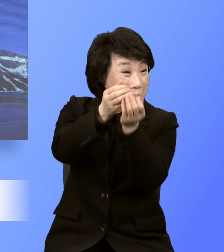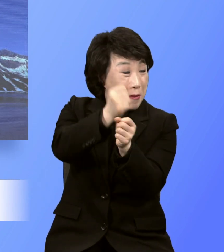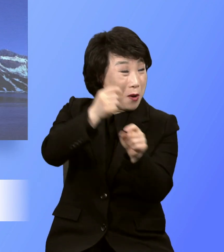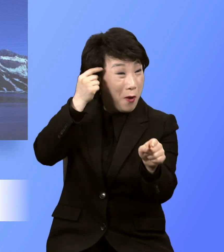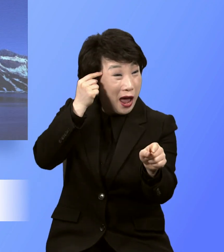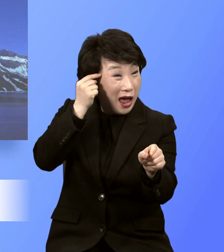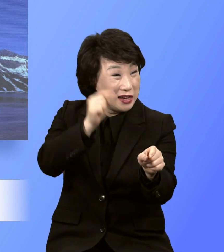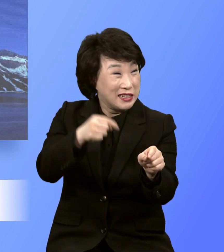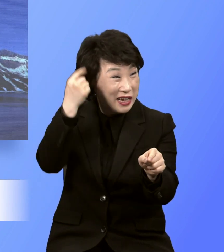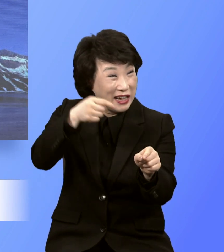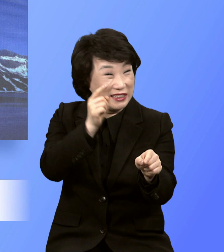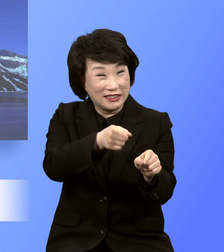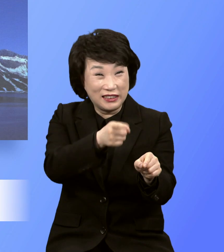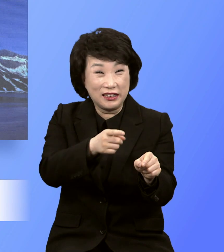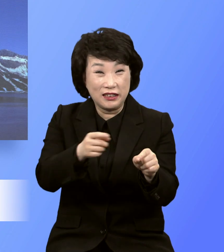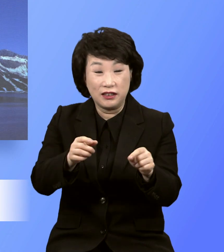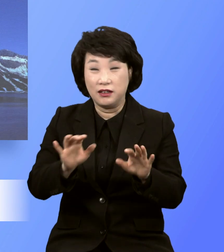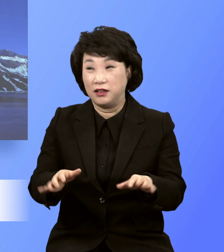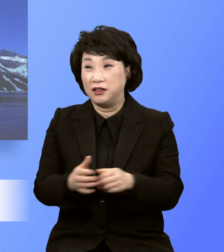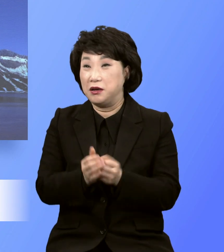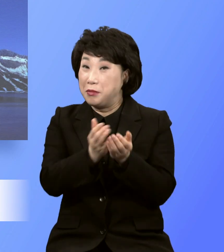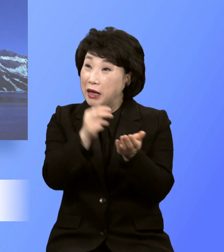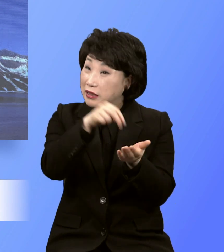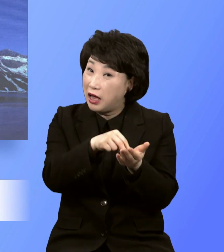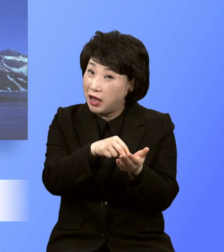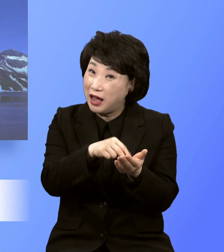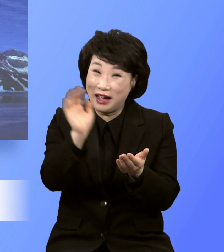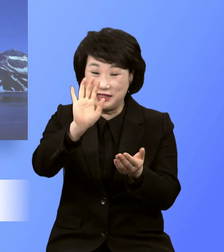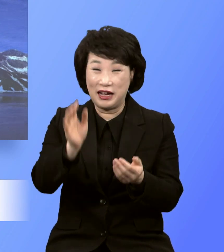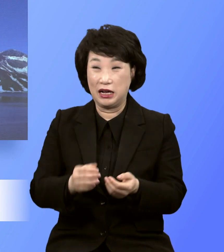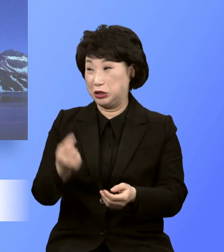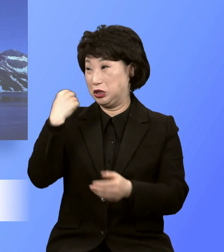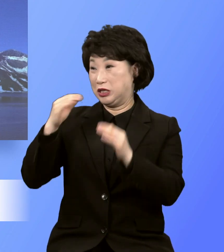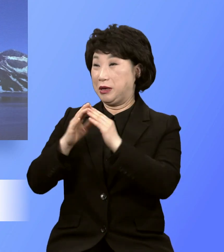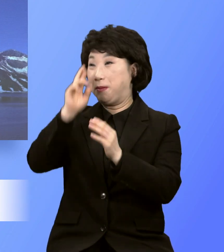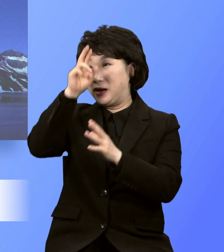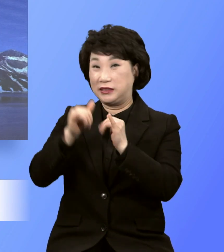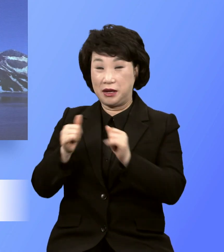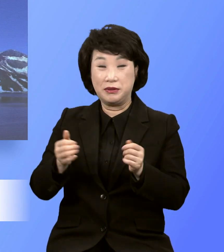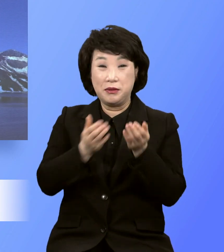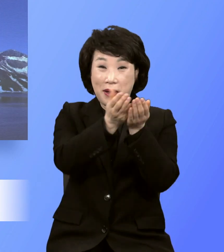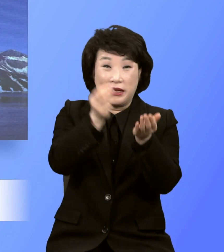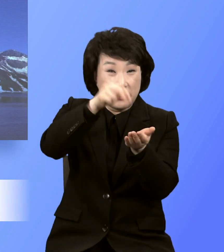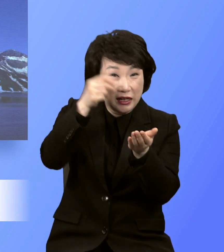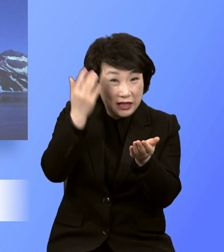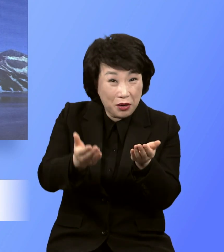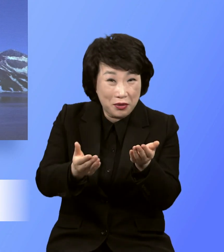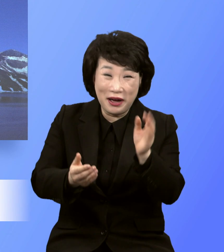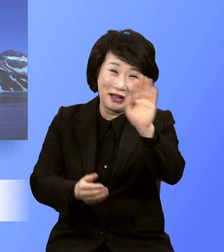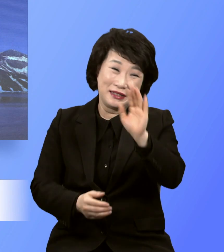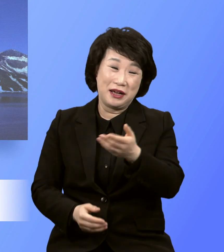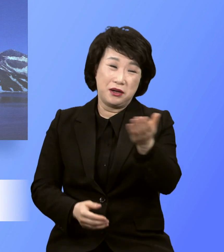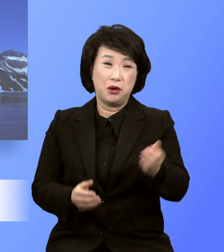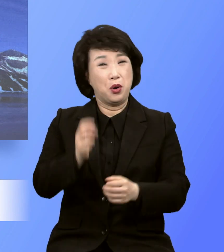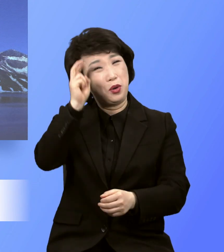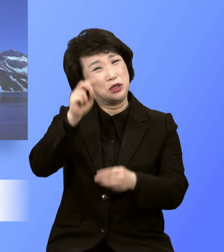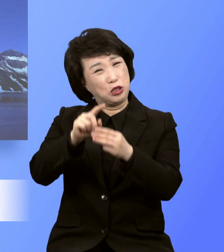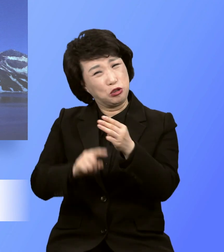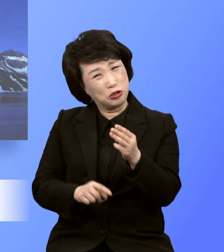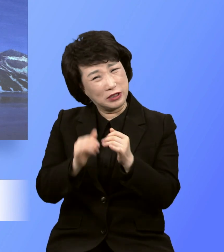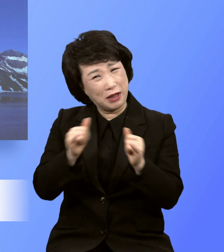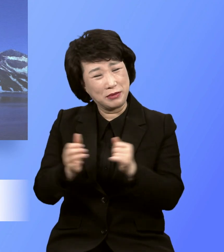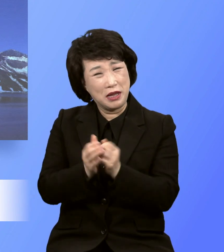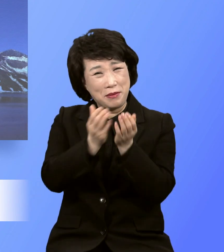짓게 비판하는 사람들이 모두 들어오겠어. 뒷집에 박수방이 뭐들어 들어오나 생각해봐. 혹시